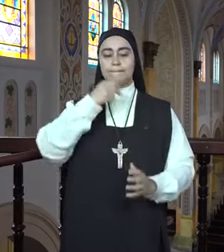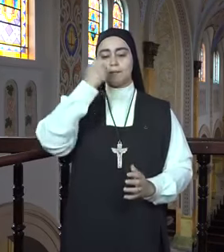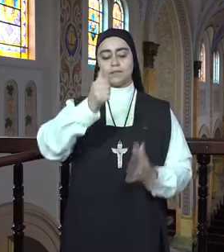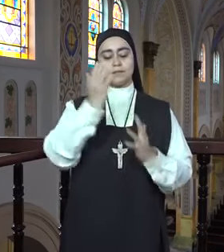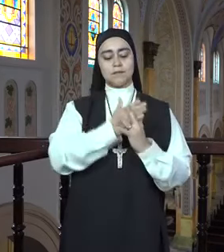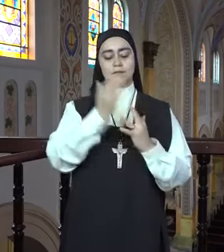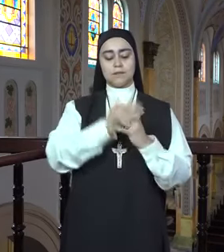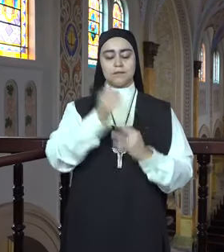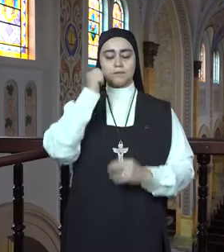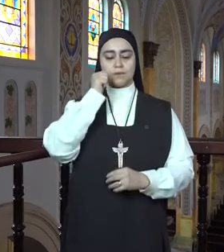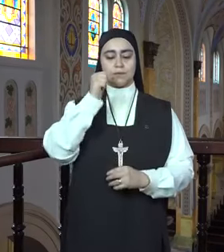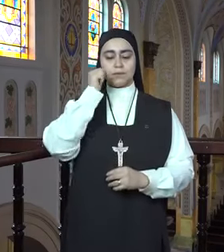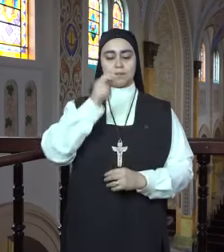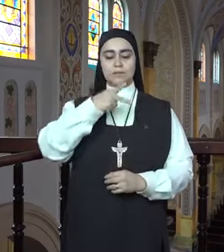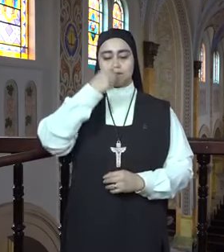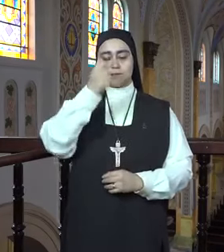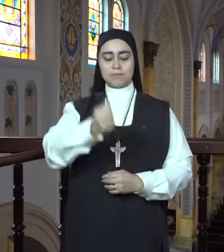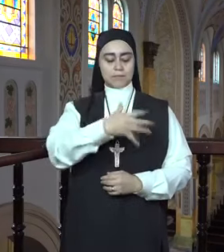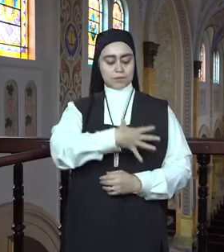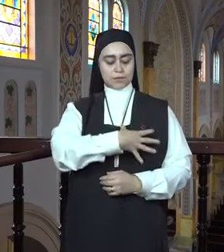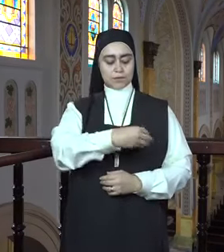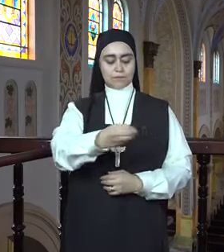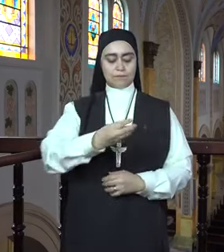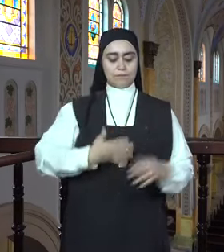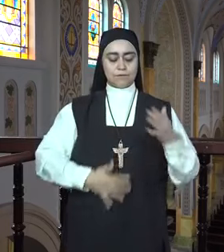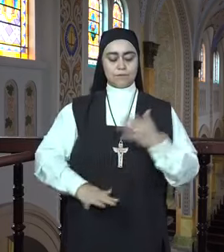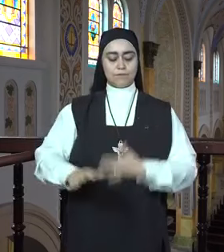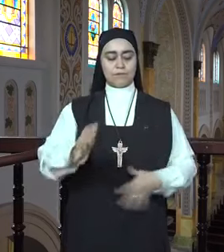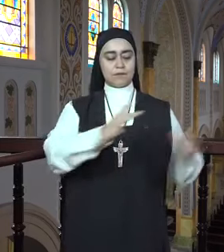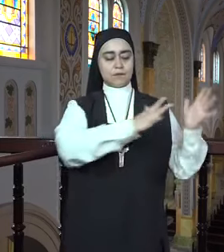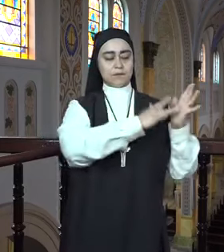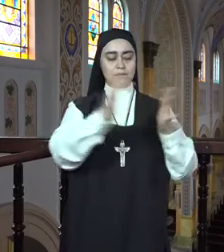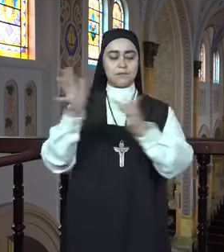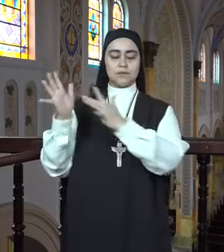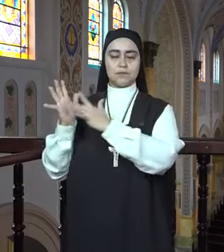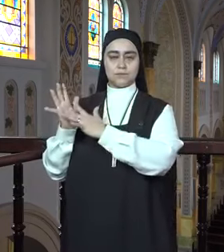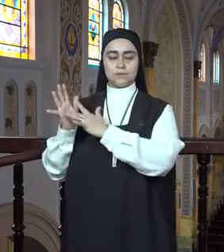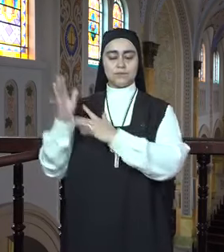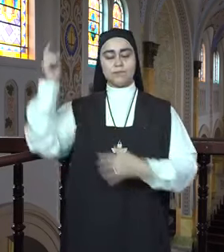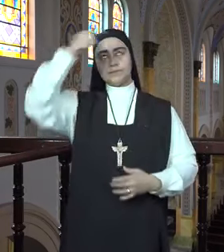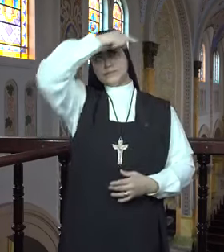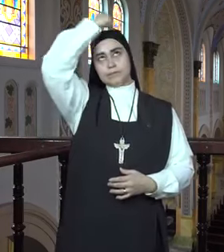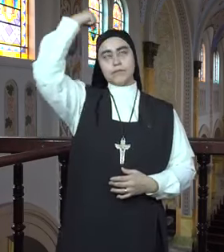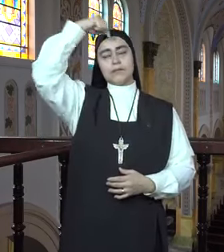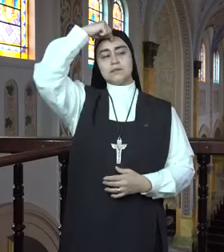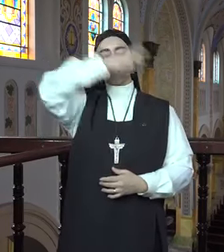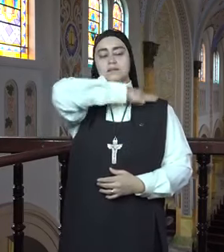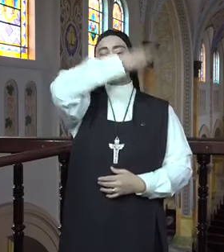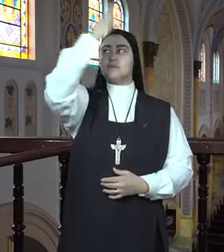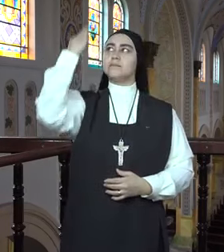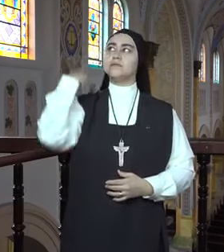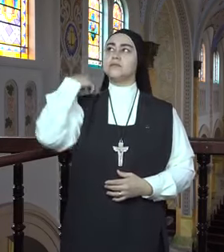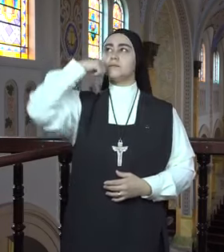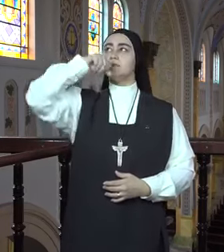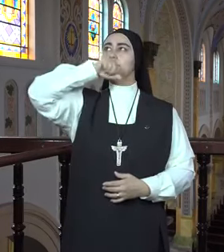Bendita sois vós entre as mulheres, e bendito é o fruto do vosso ventre, Jesus. Santa Maria, Mãe